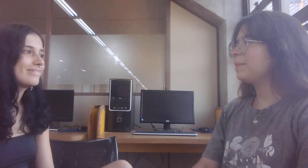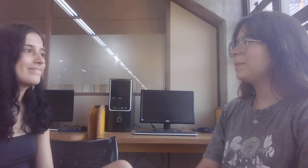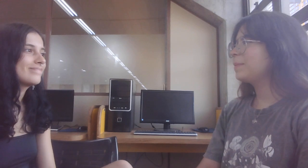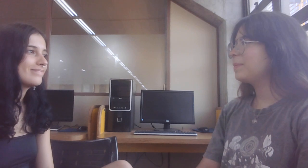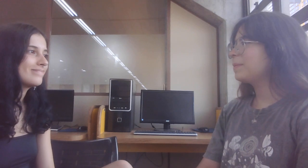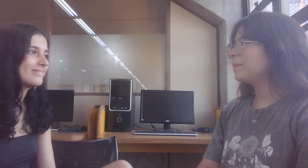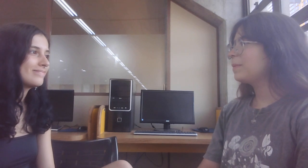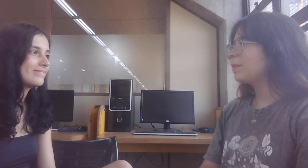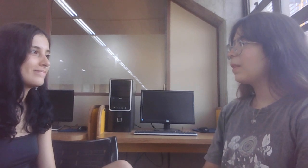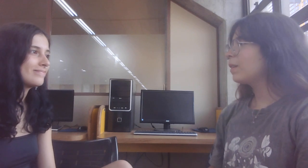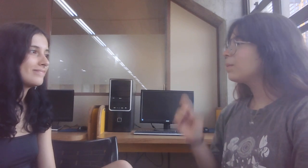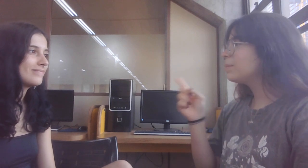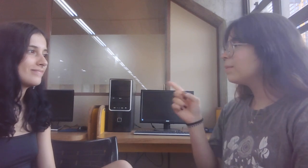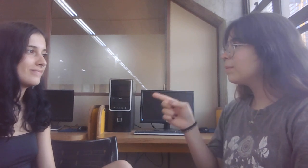Surdo ouvinte.